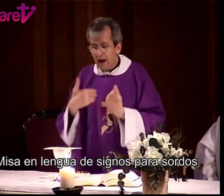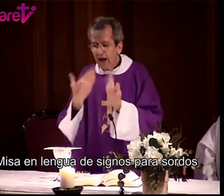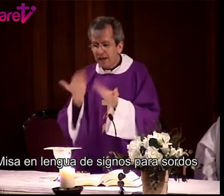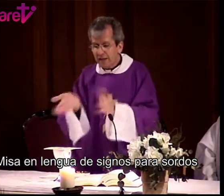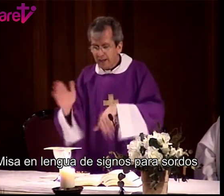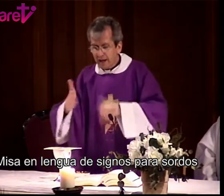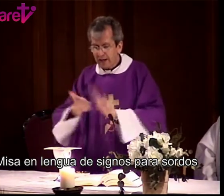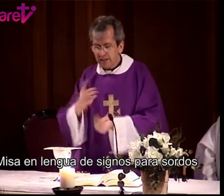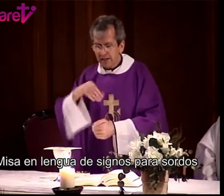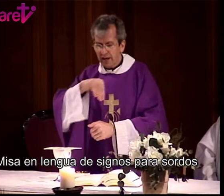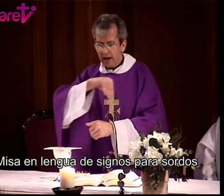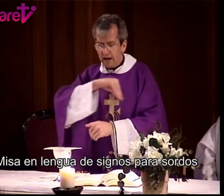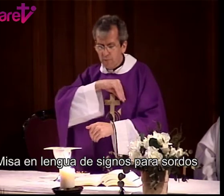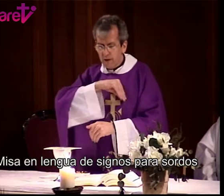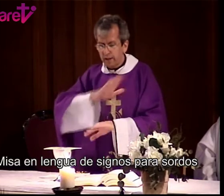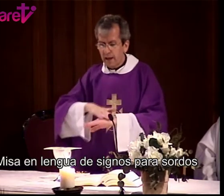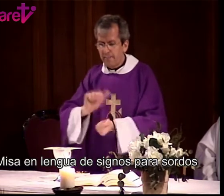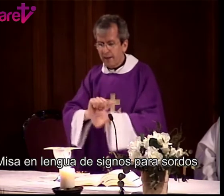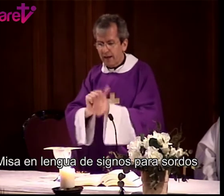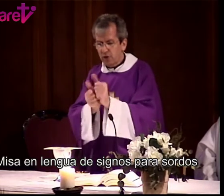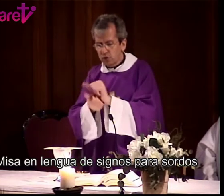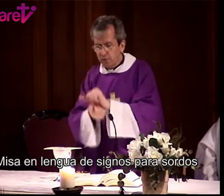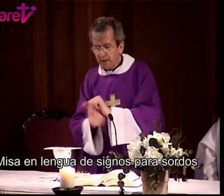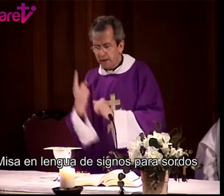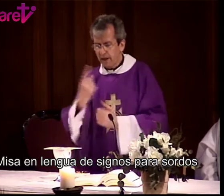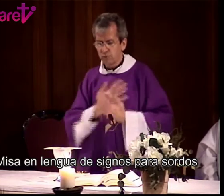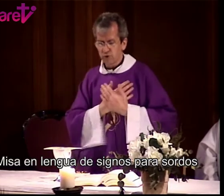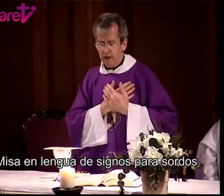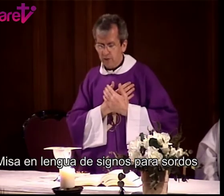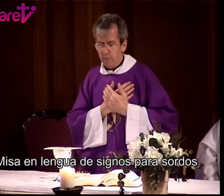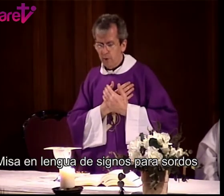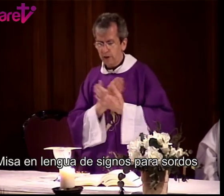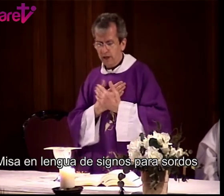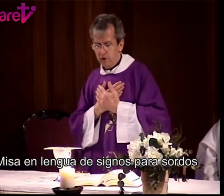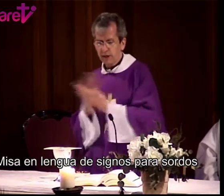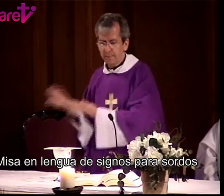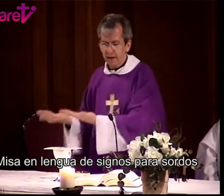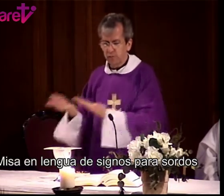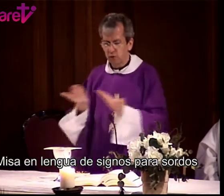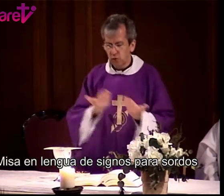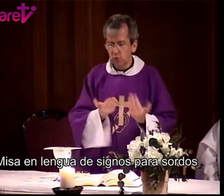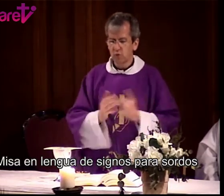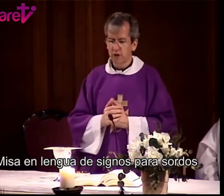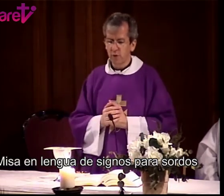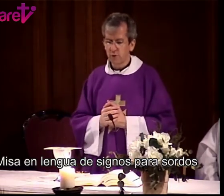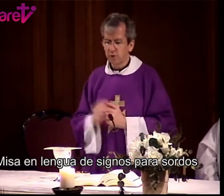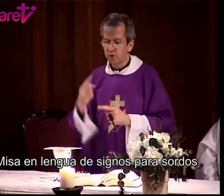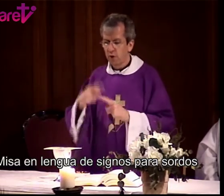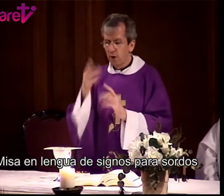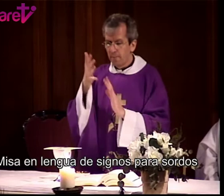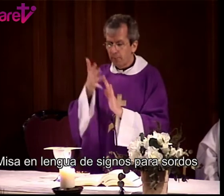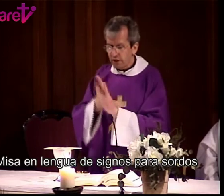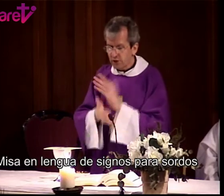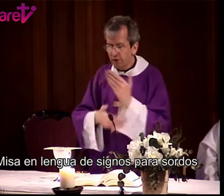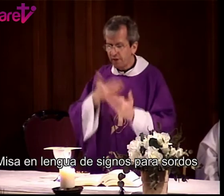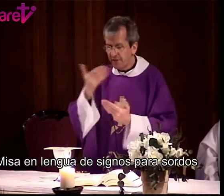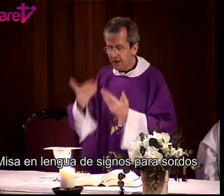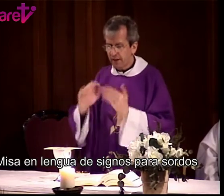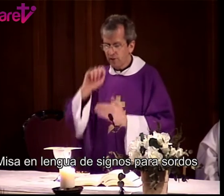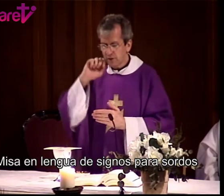quien entregaste a la muerte para que nos convirtiéramos a tu amor y nos amáramos unos a otros. Por eso, celebrando este